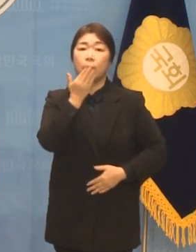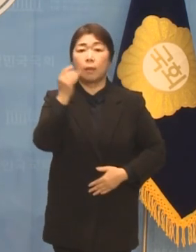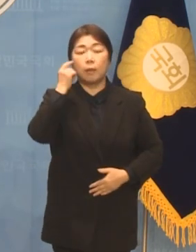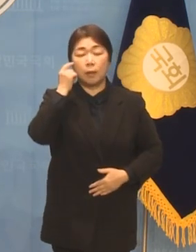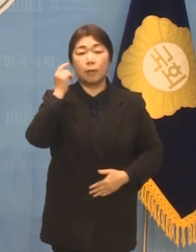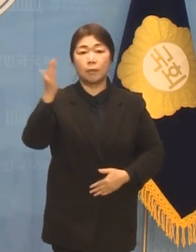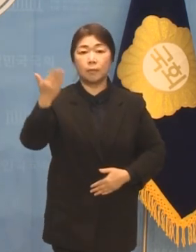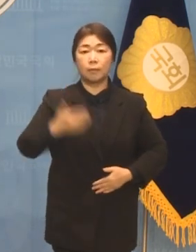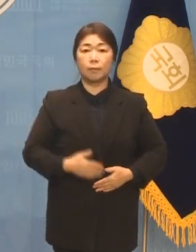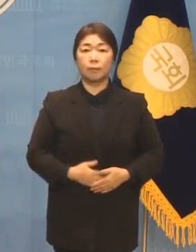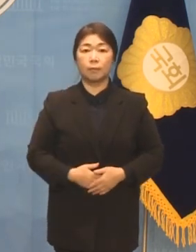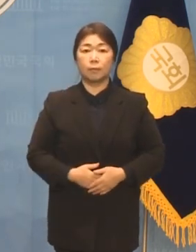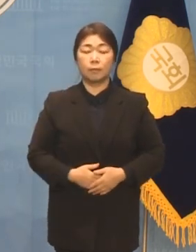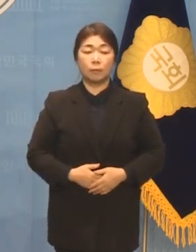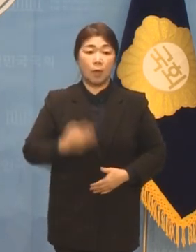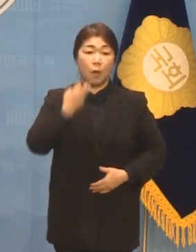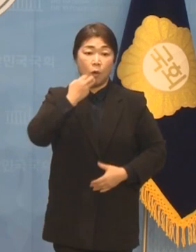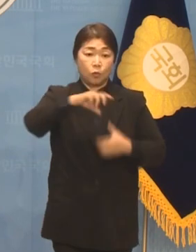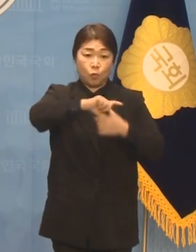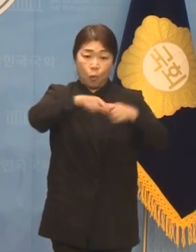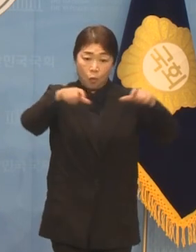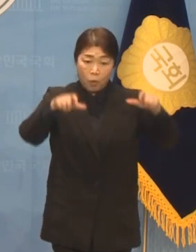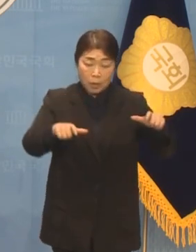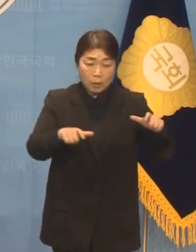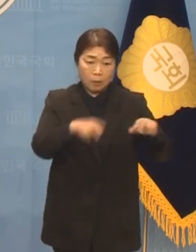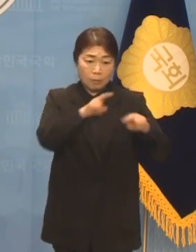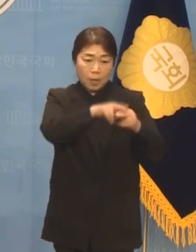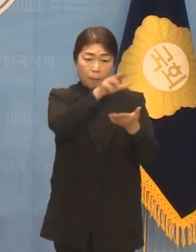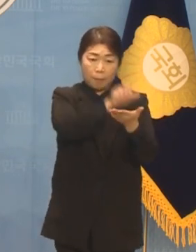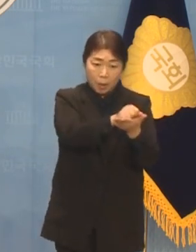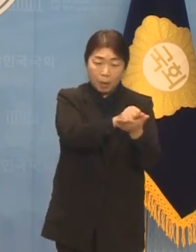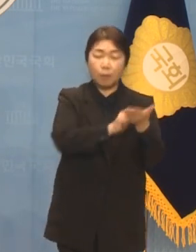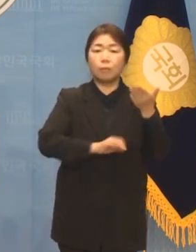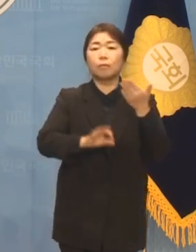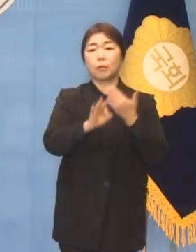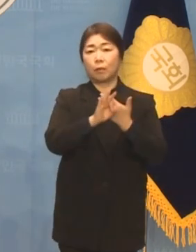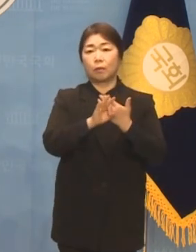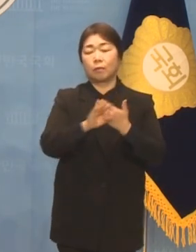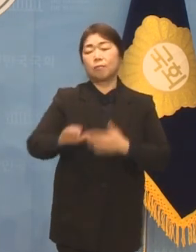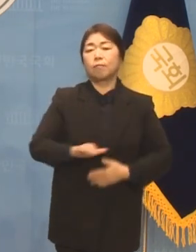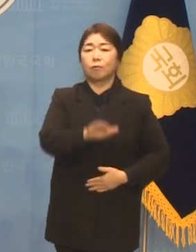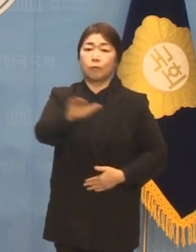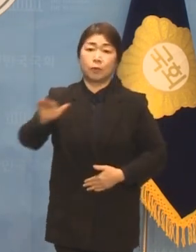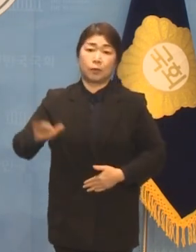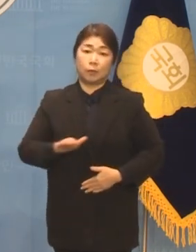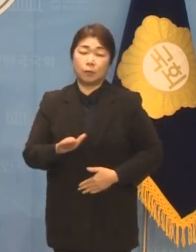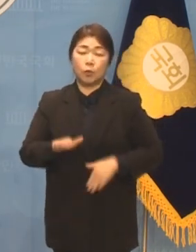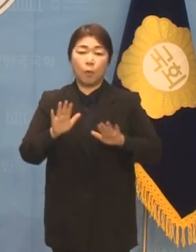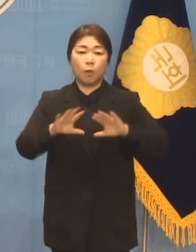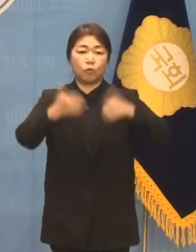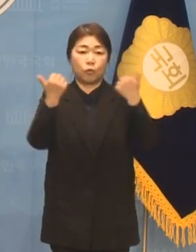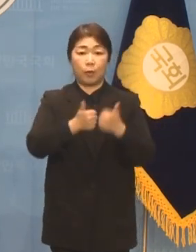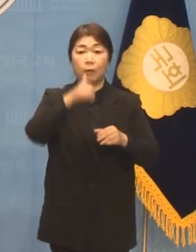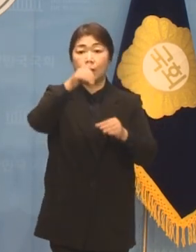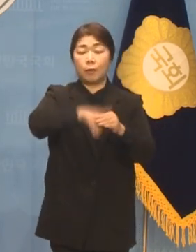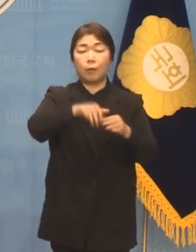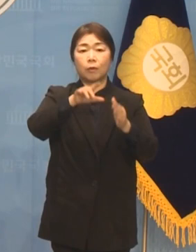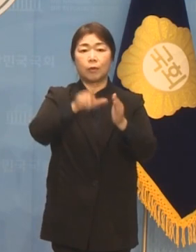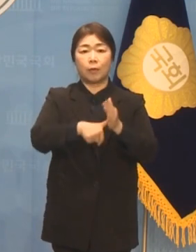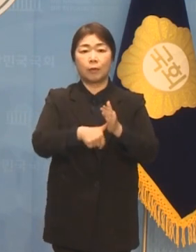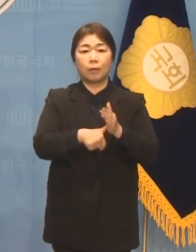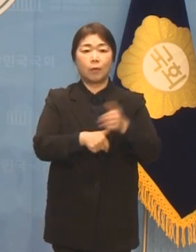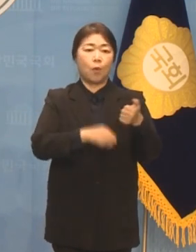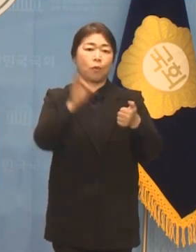것이고, 수도권에서 의미 있는 의석을 확보할 수 있다면 우리는 이번 총선에서